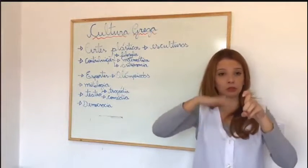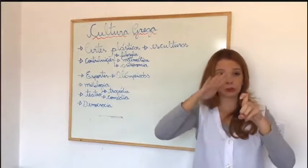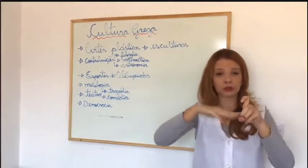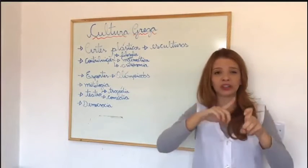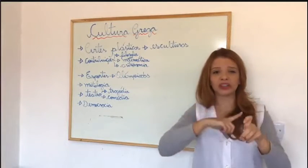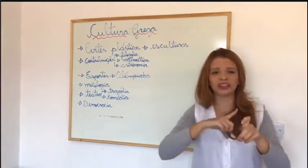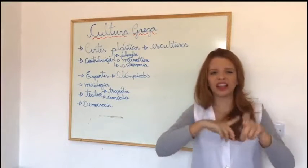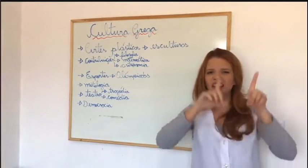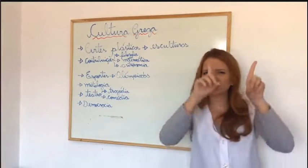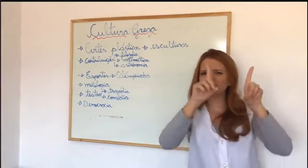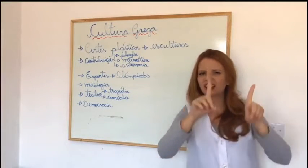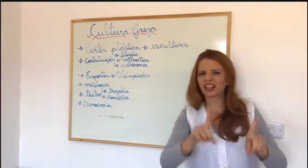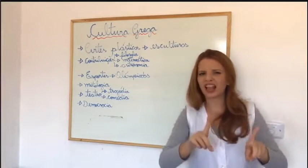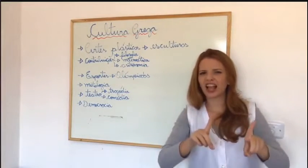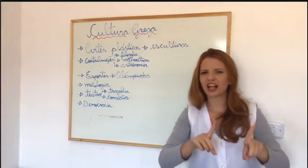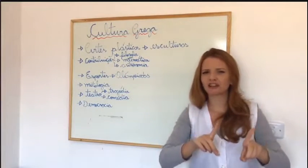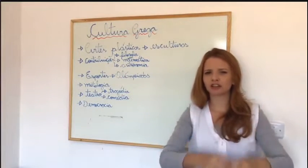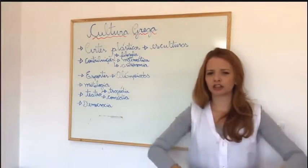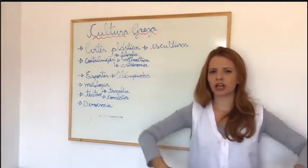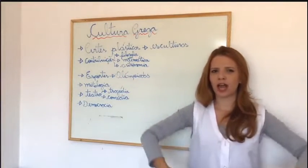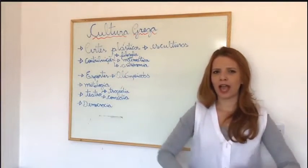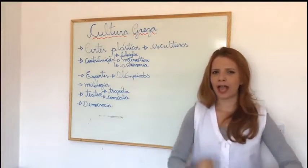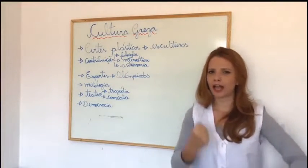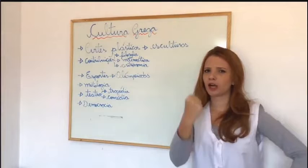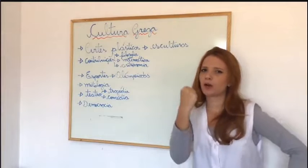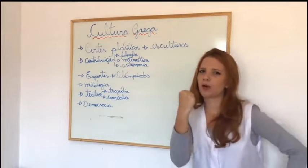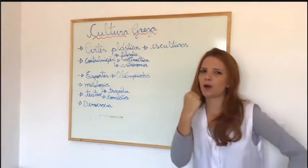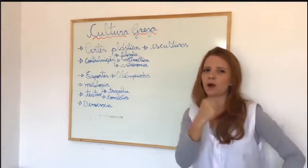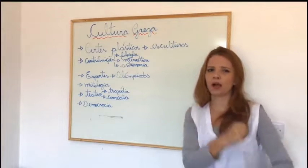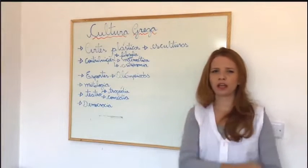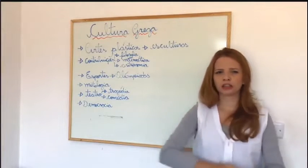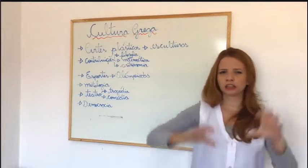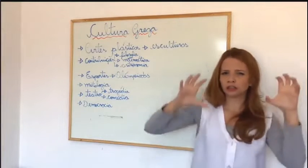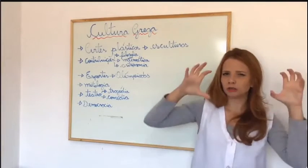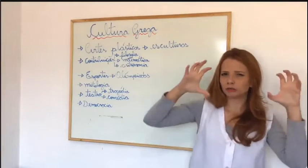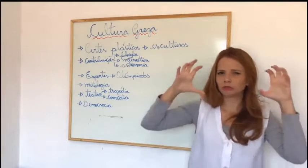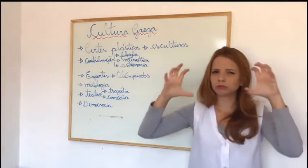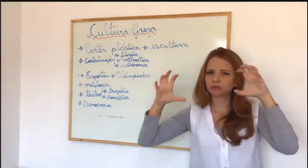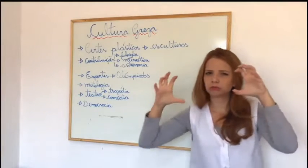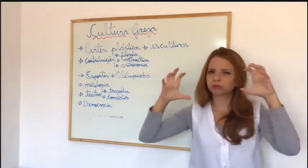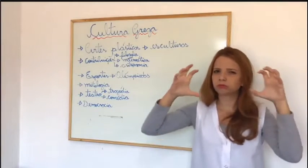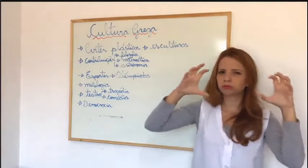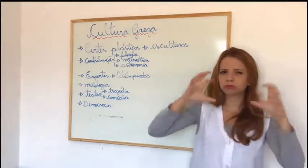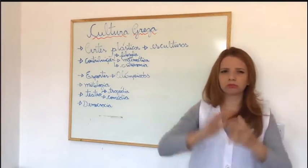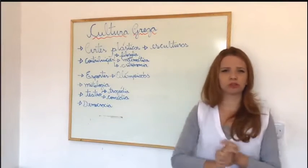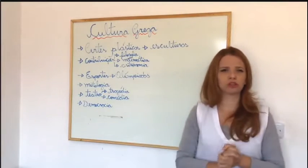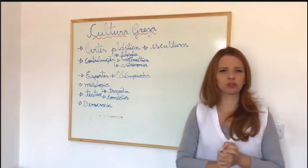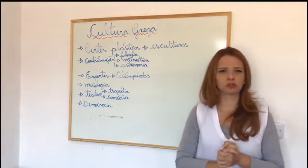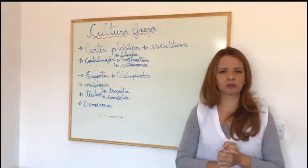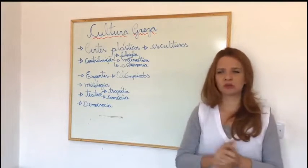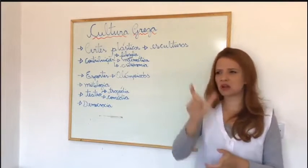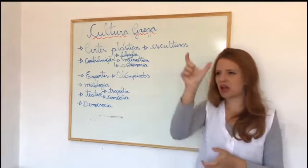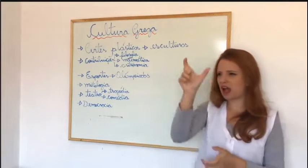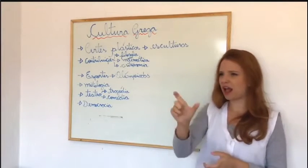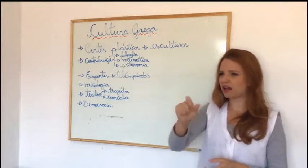Dentro da mitologia, há deuses, heróis, monstros